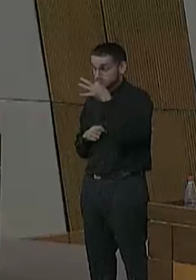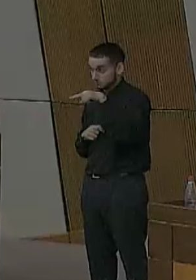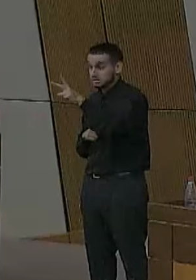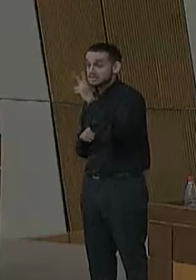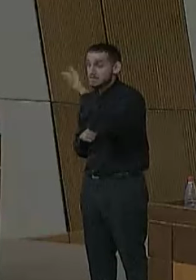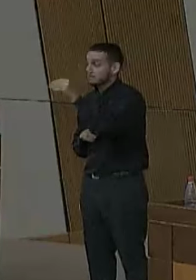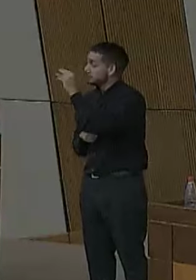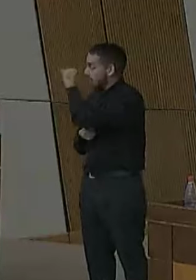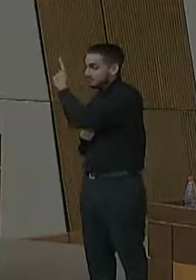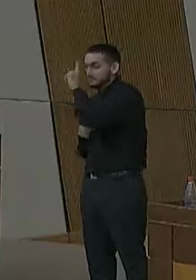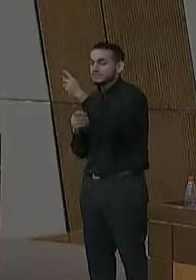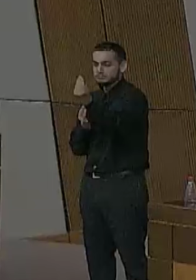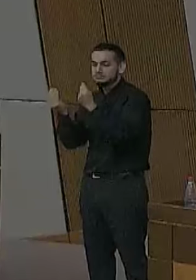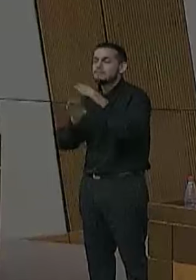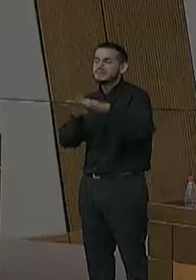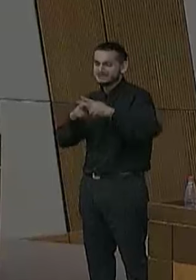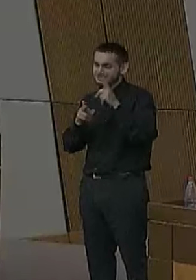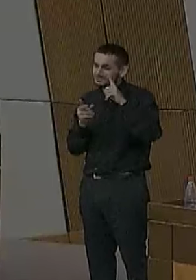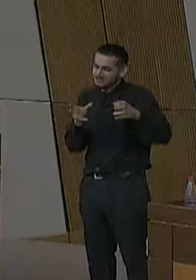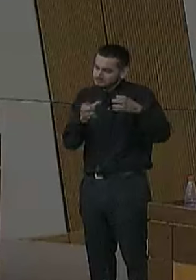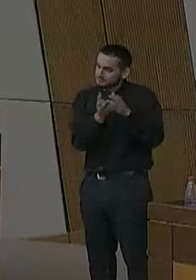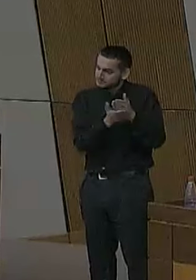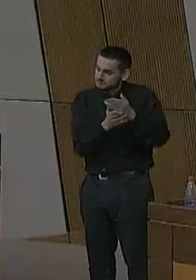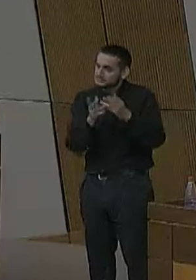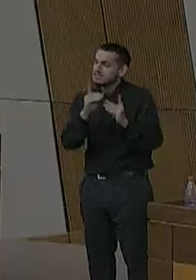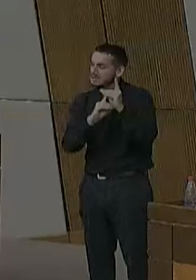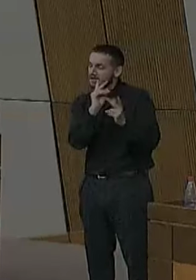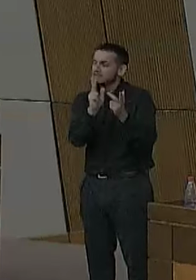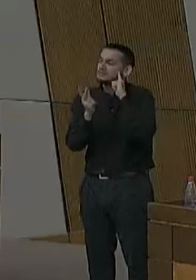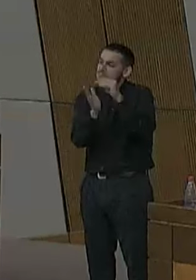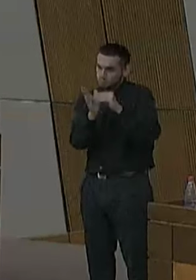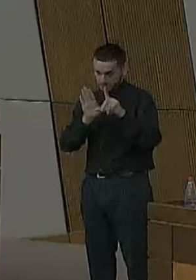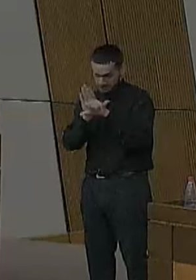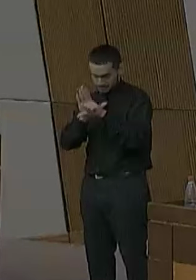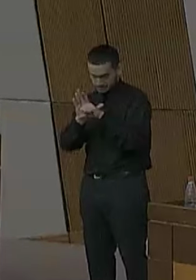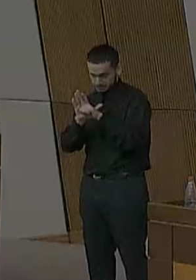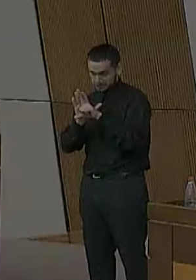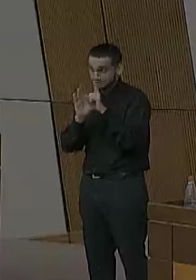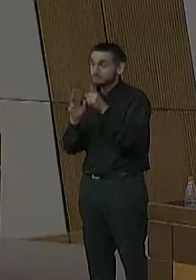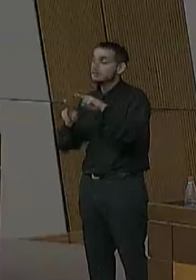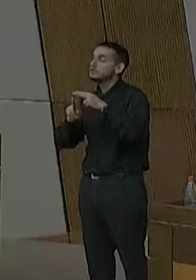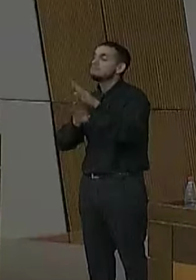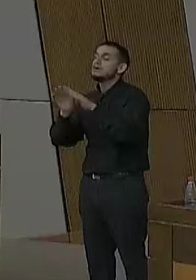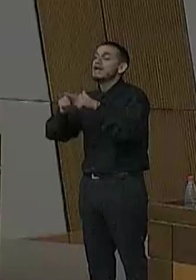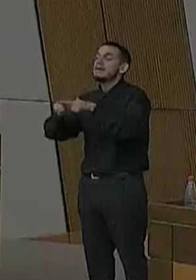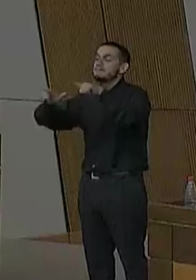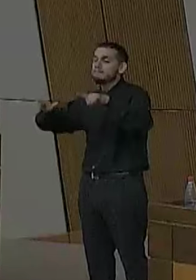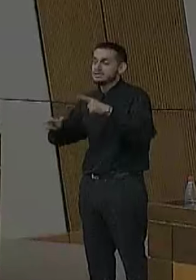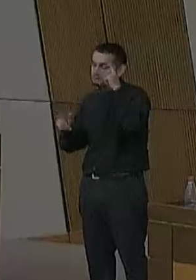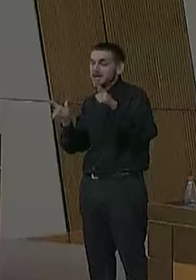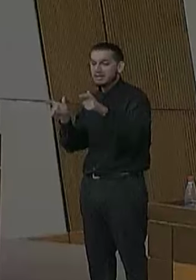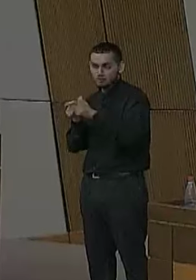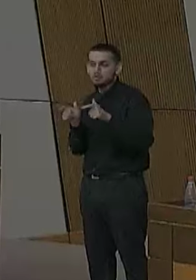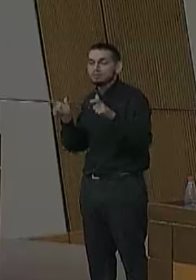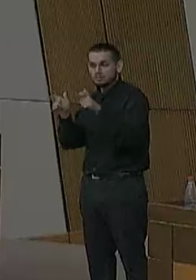invitar a la sociedad civil y a los organismos del Estado que están aquí presentes, articular ya espacios de reunión, vamos a estar, como dijo Liz,